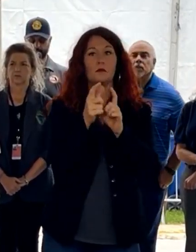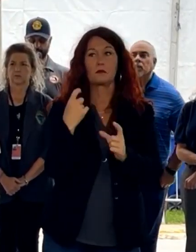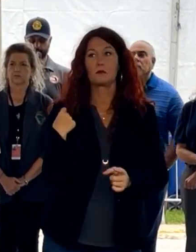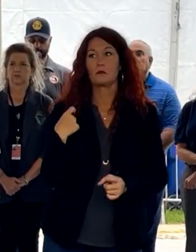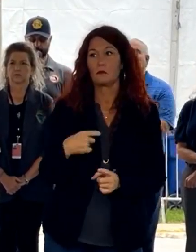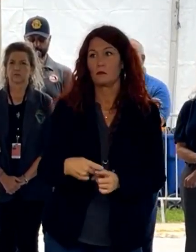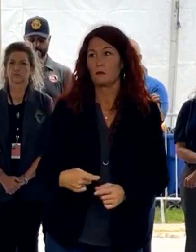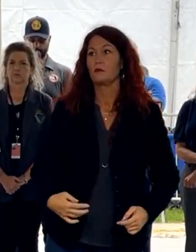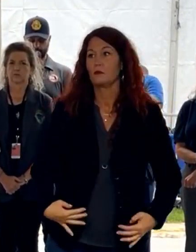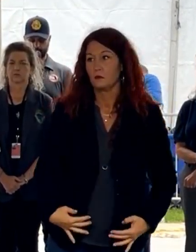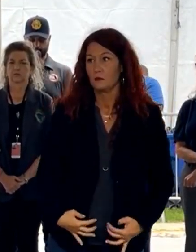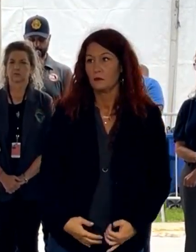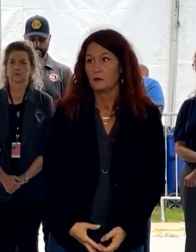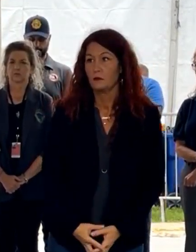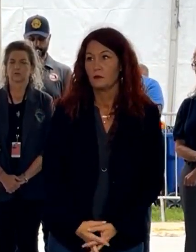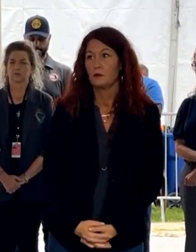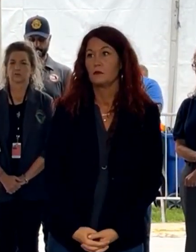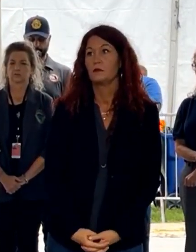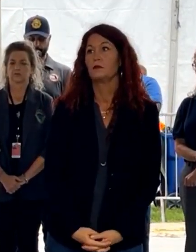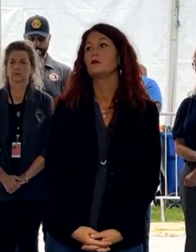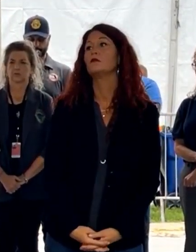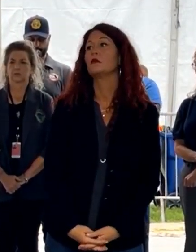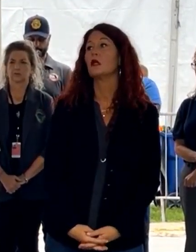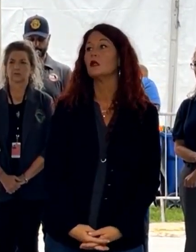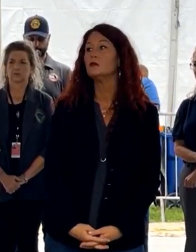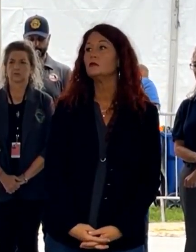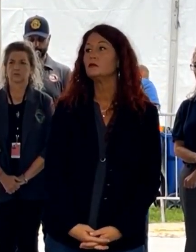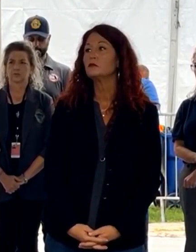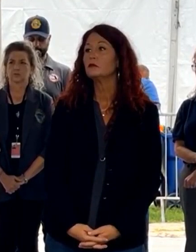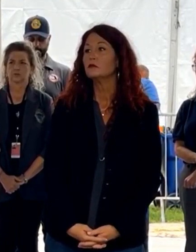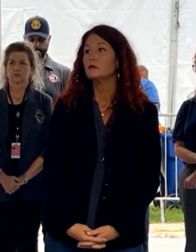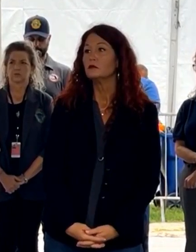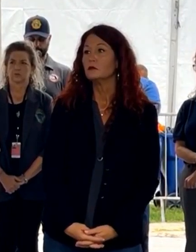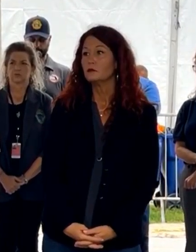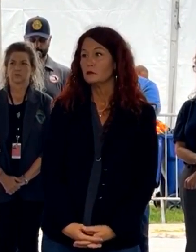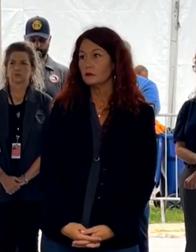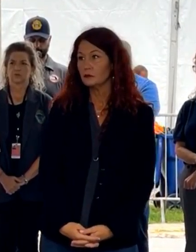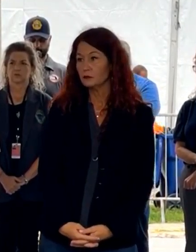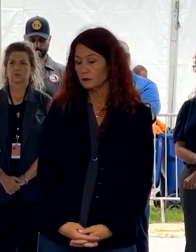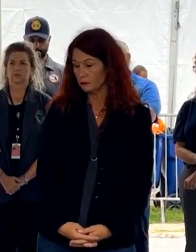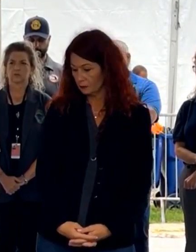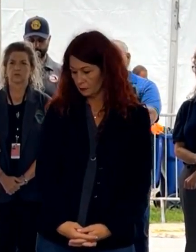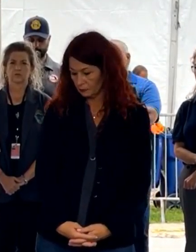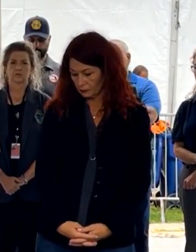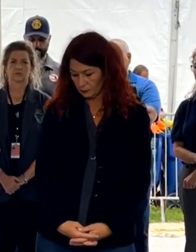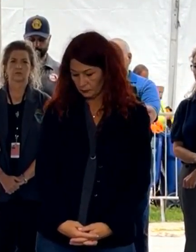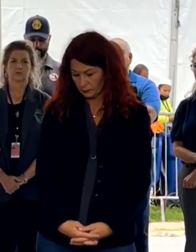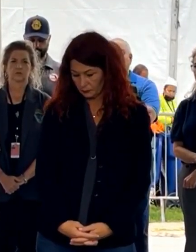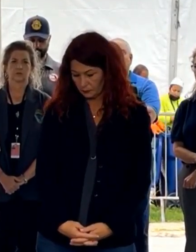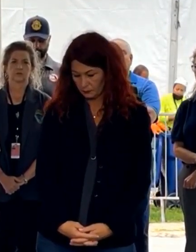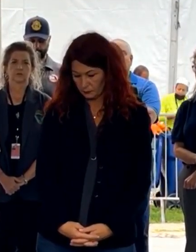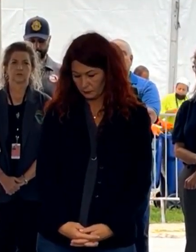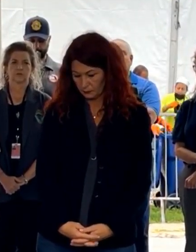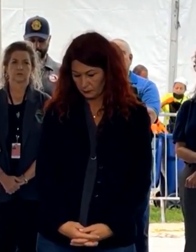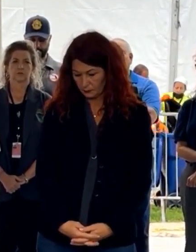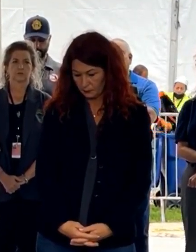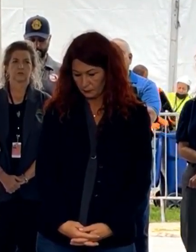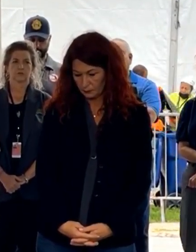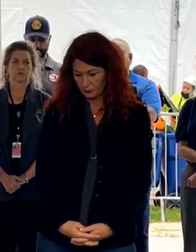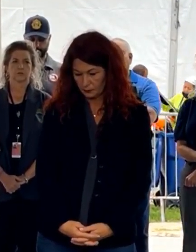La búsqueda y el rescate activos continuaron durante la noche estos equipos